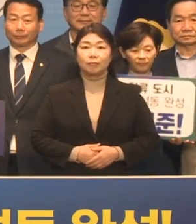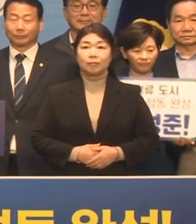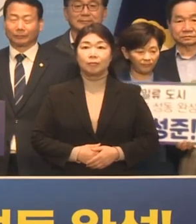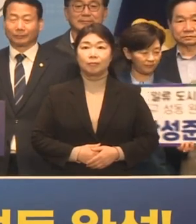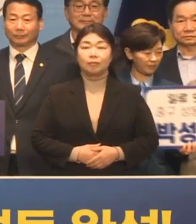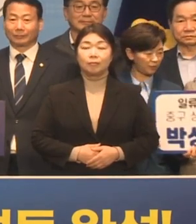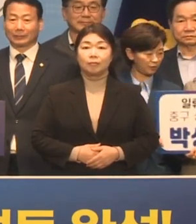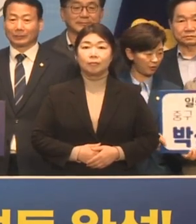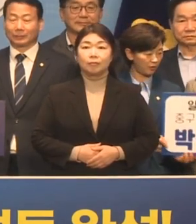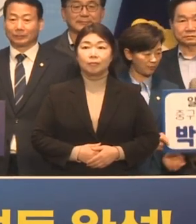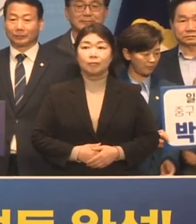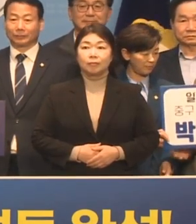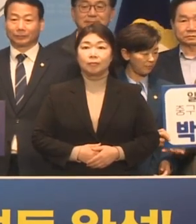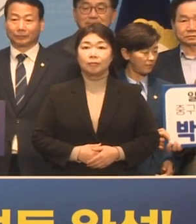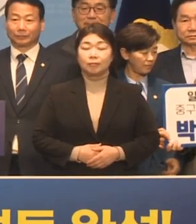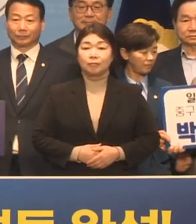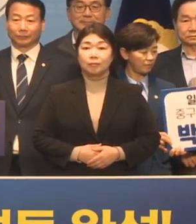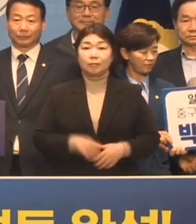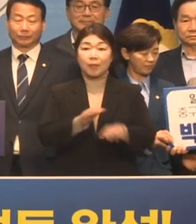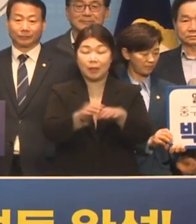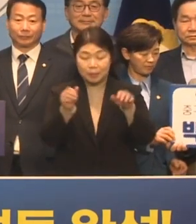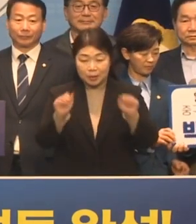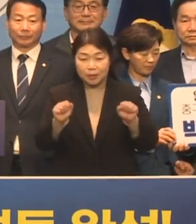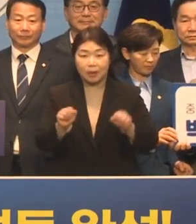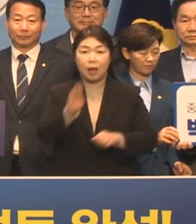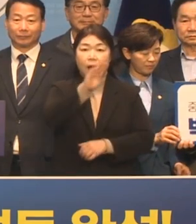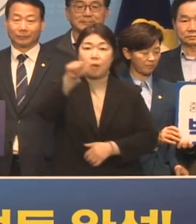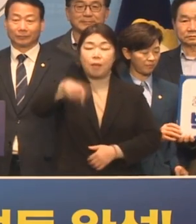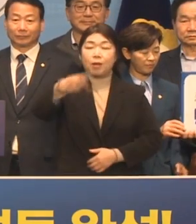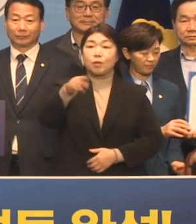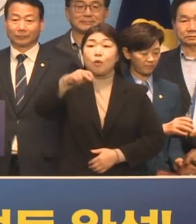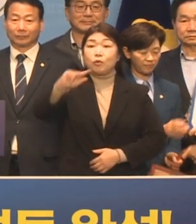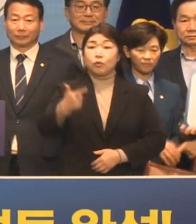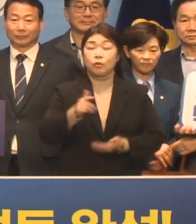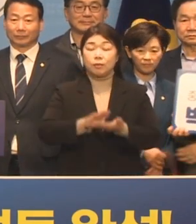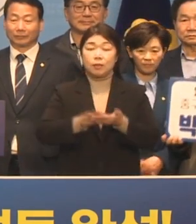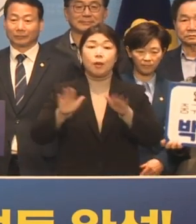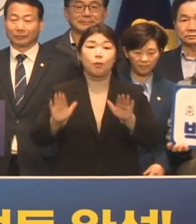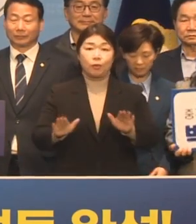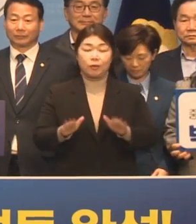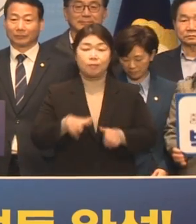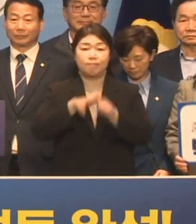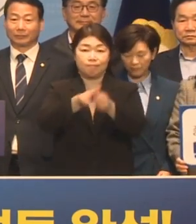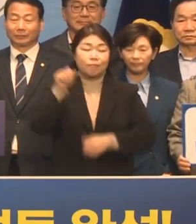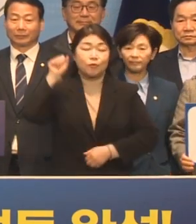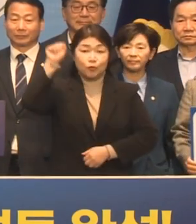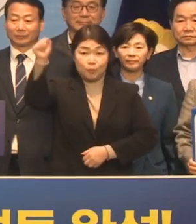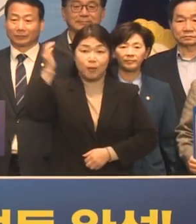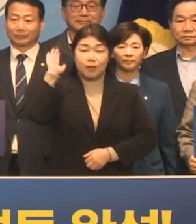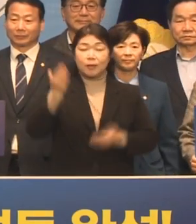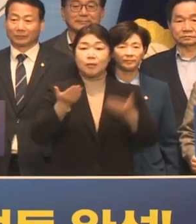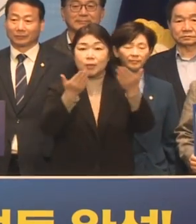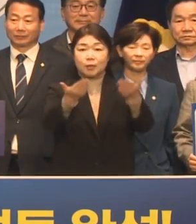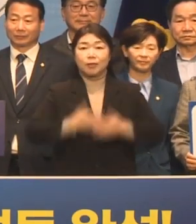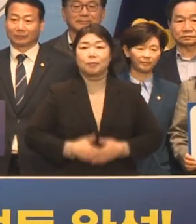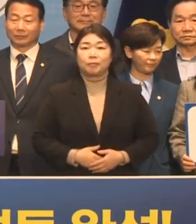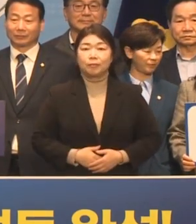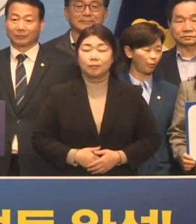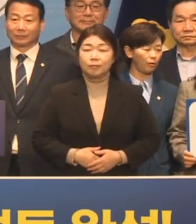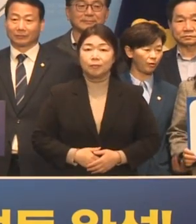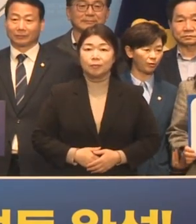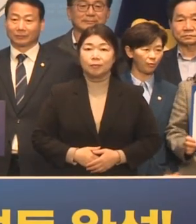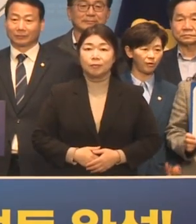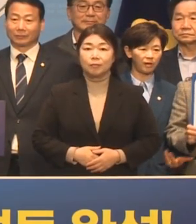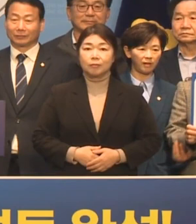네. 네, 안녕하십니까, 박성준 의원입니다. 오늘 제가 출마를 하게 되는데 출마 선언문을